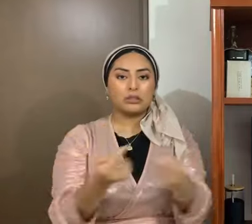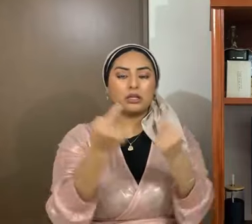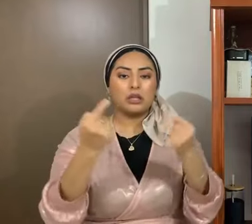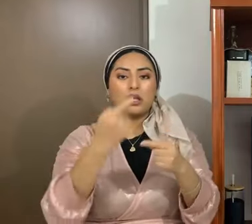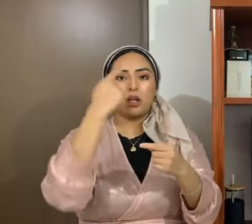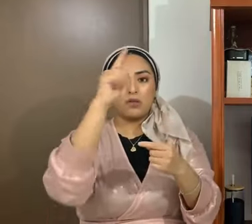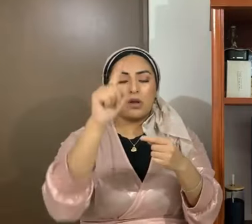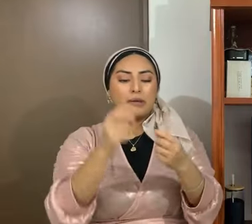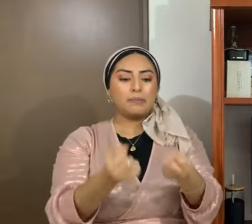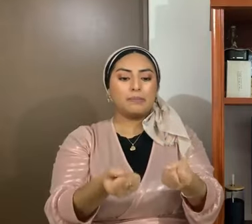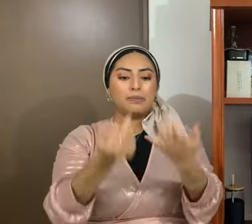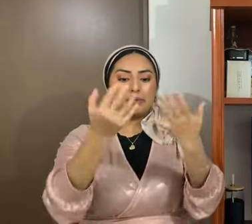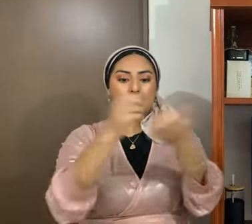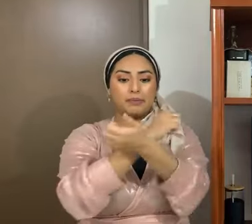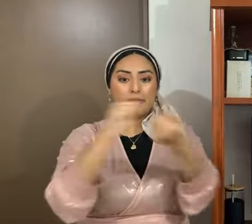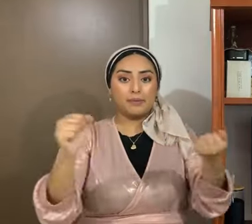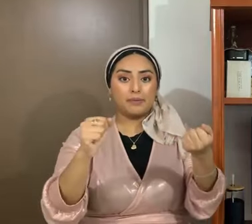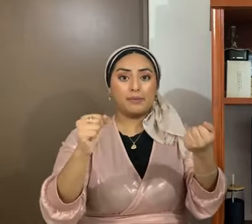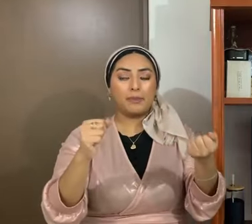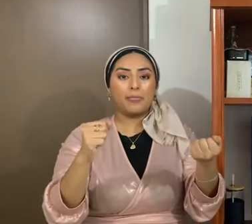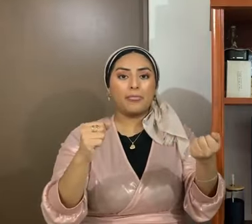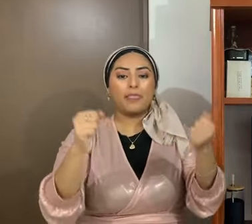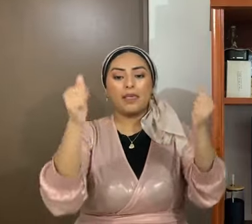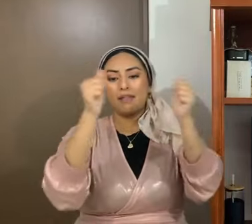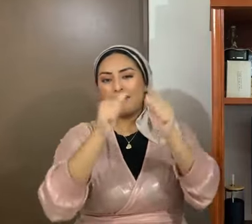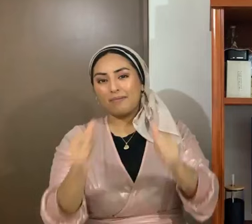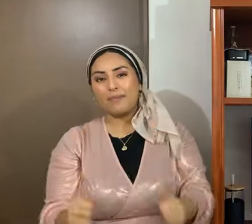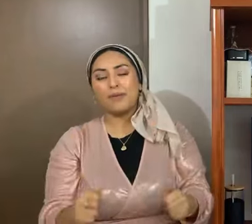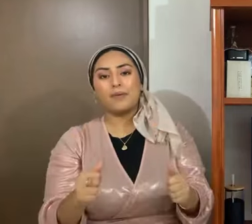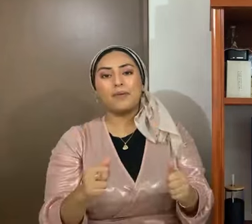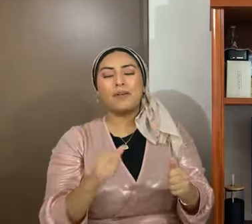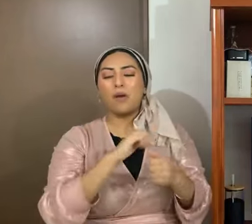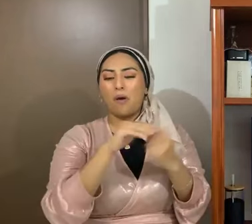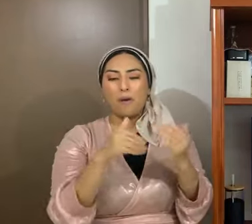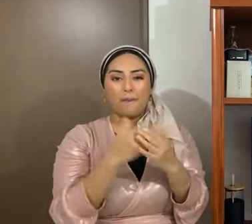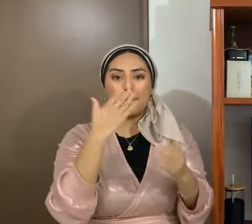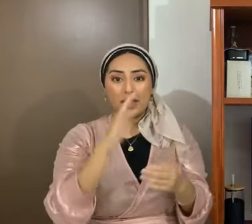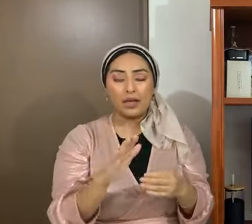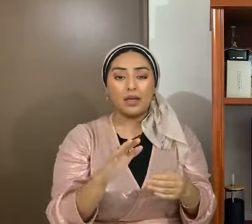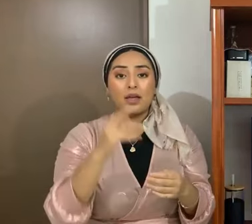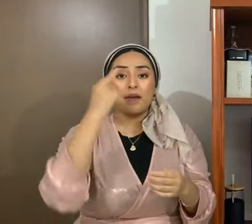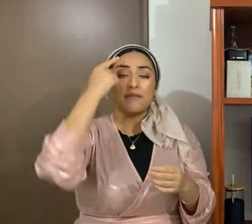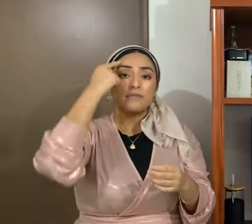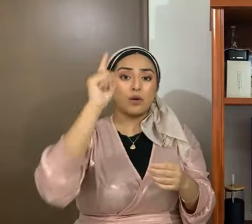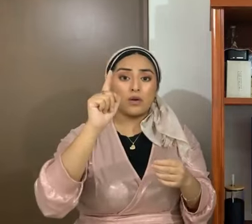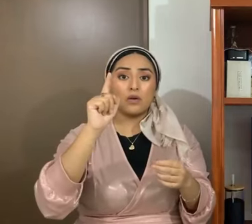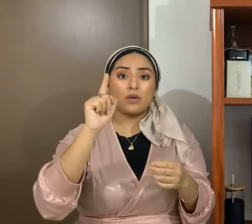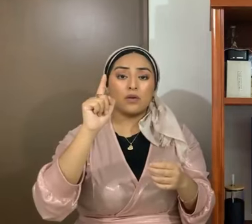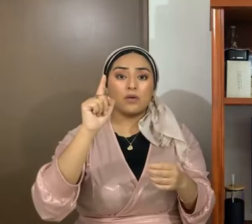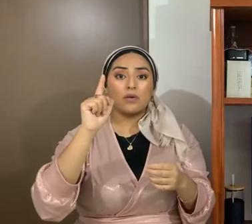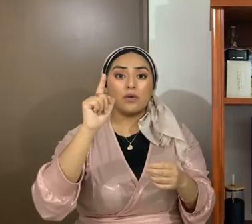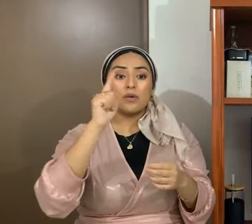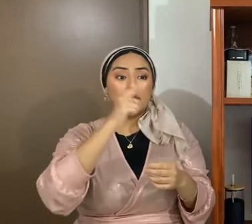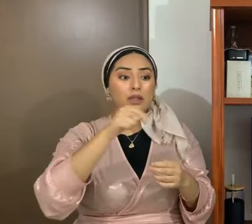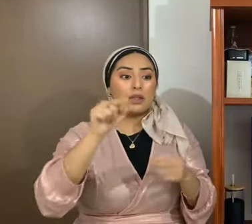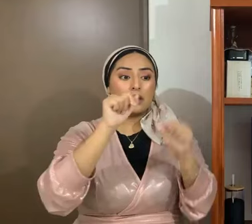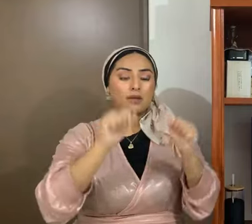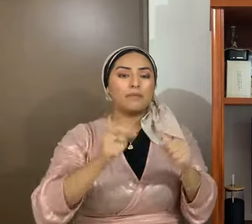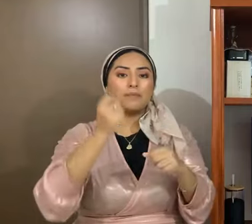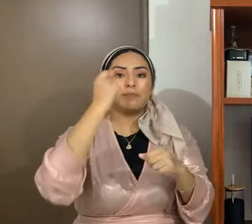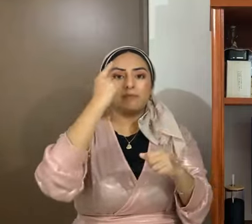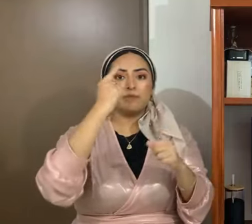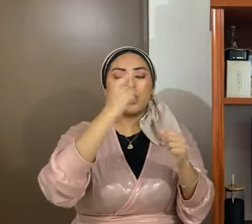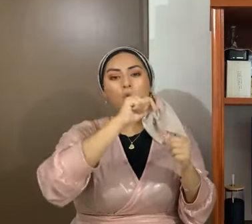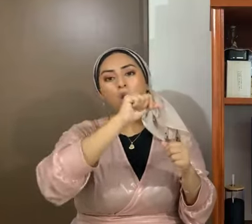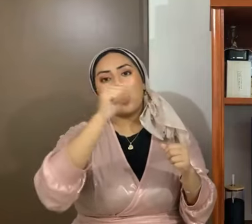que fueran quemados y destruidos, sus ídolos, su idolatría y todo ello, para que pudieran comprender el